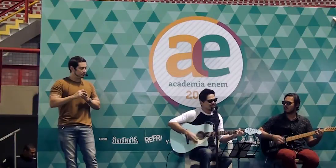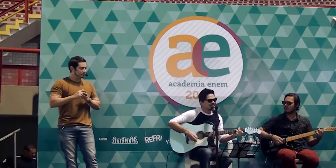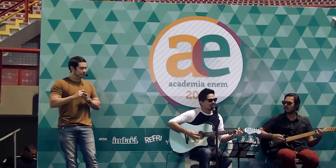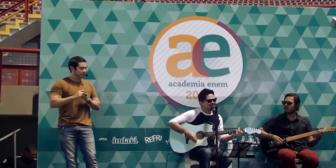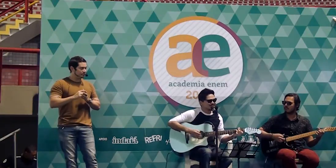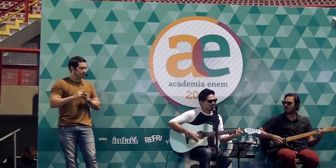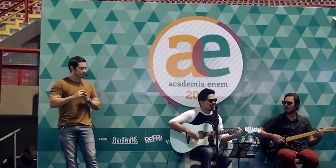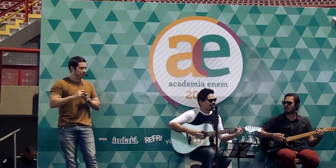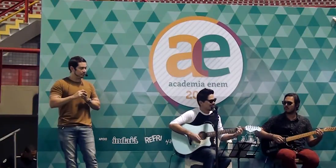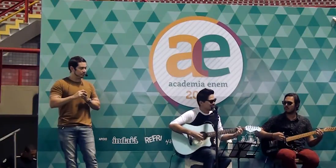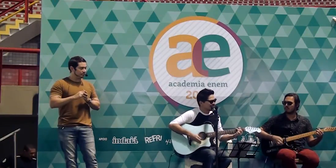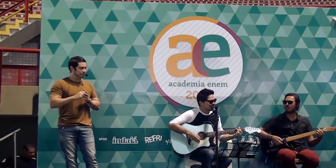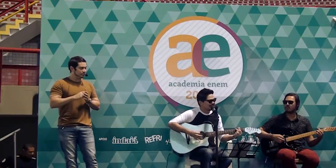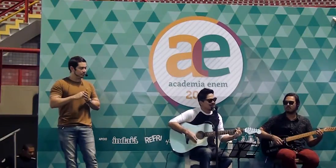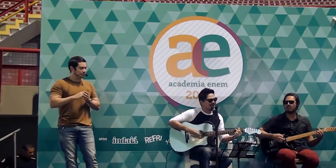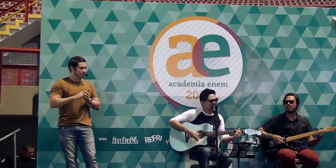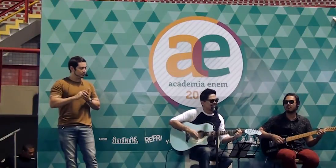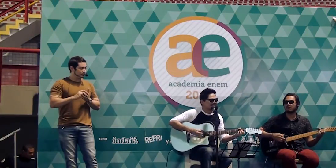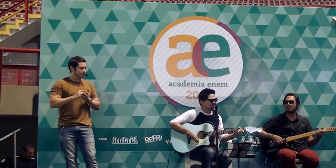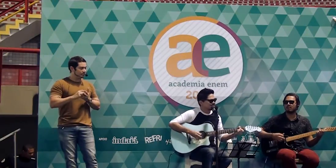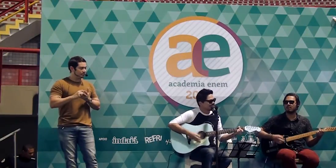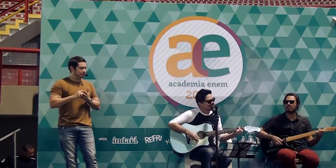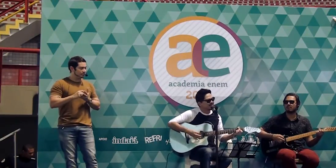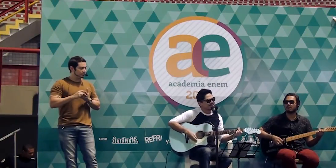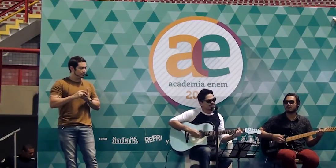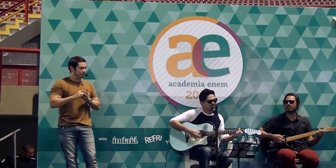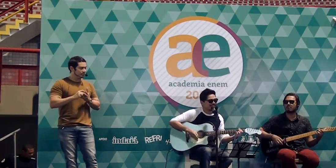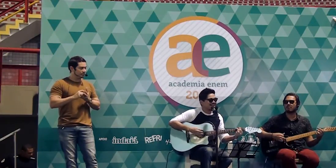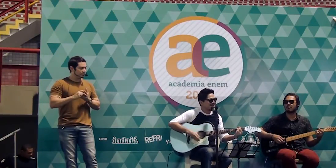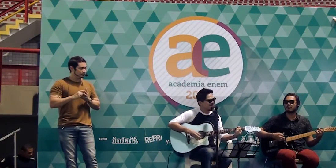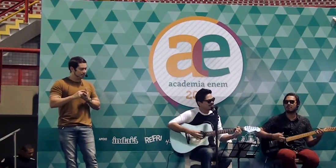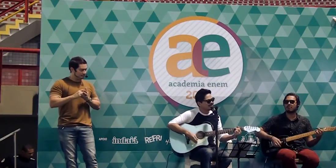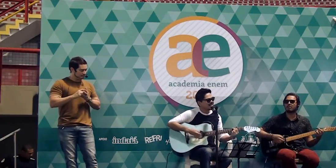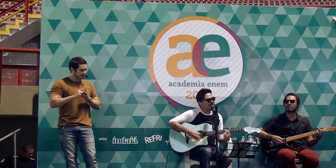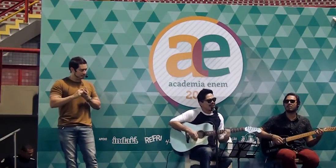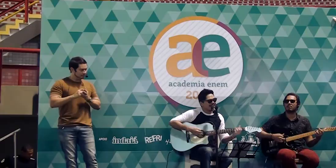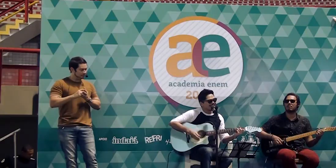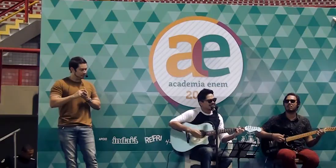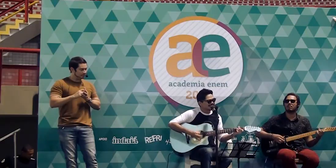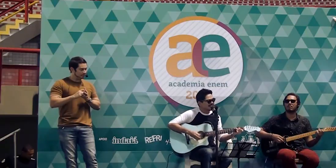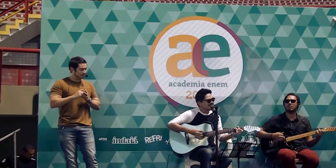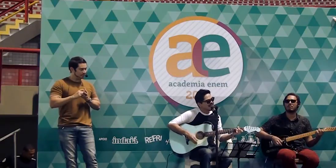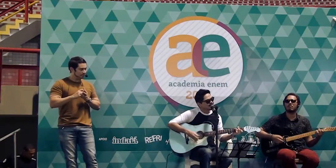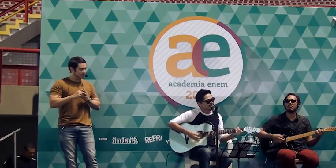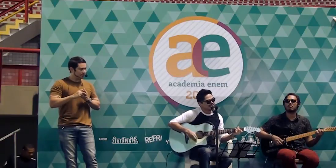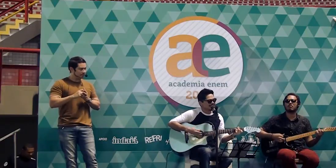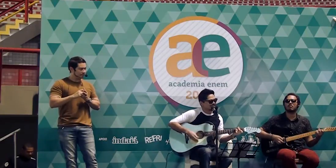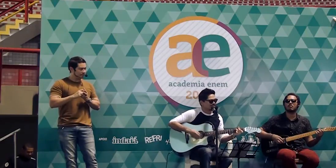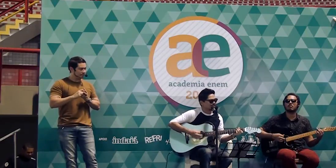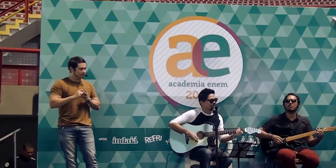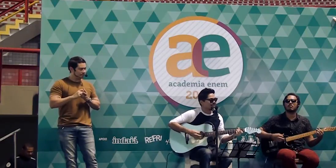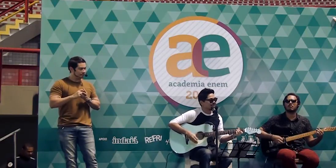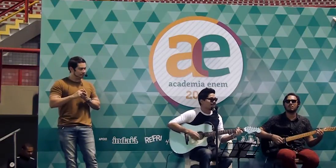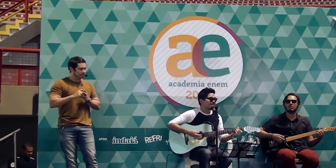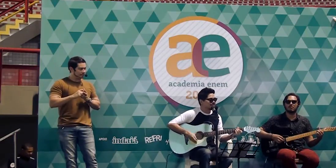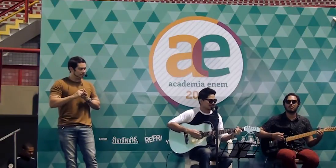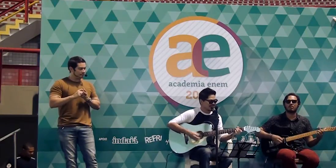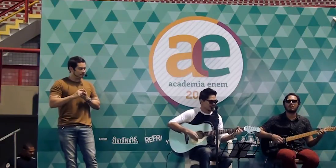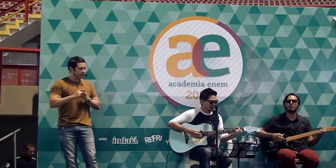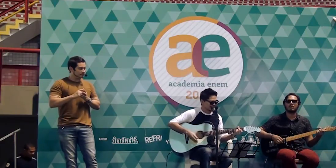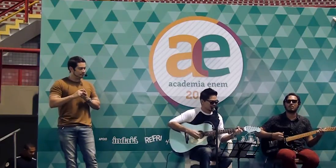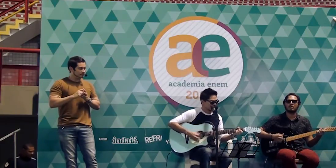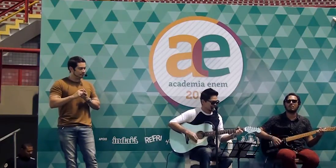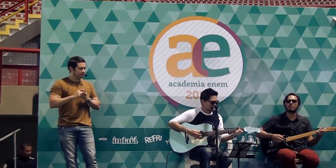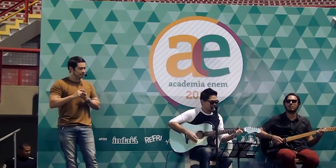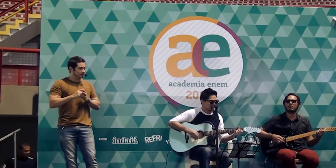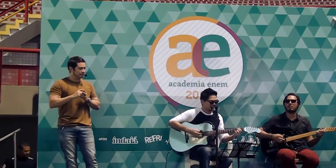E nisso só abriu seus olhos e então Maria você lhe reconheceu. Ela trazia os 22, a